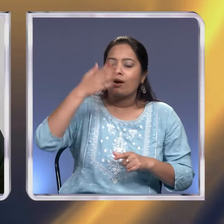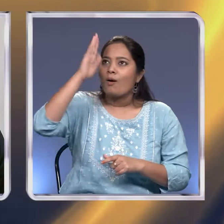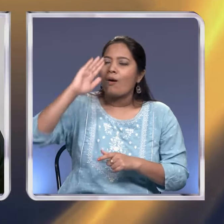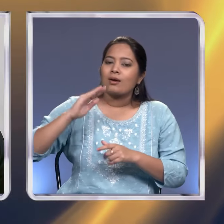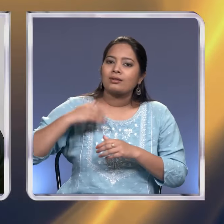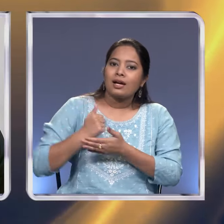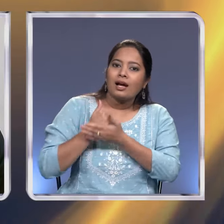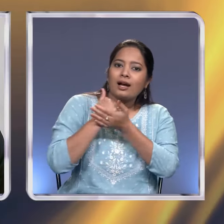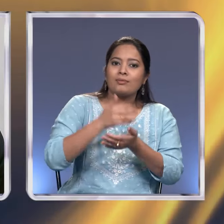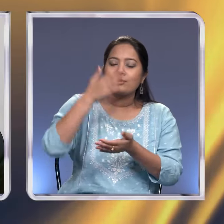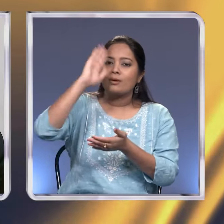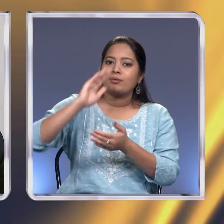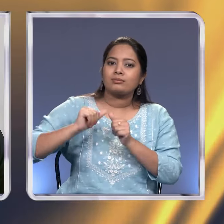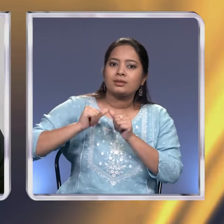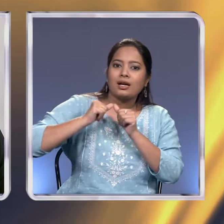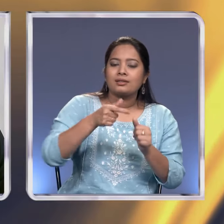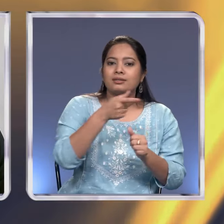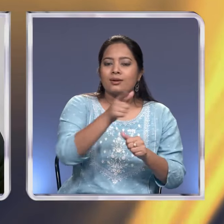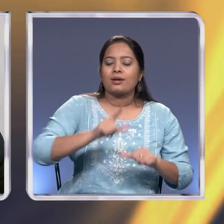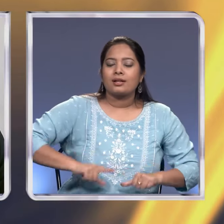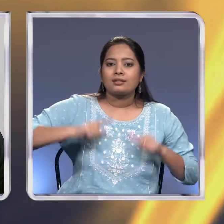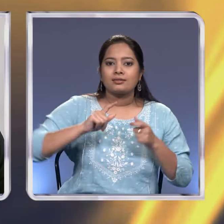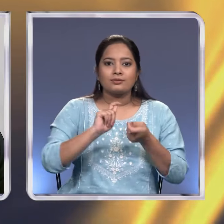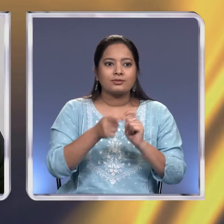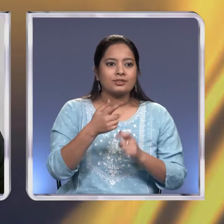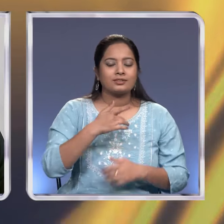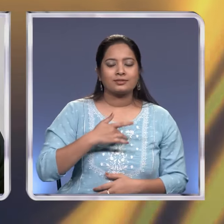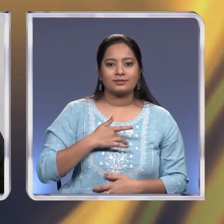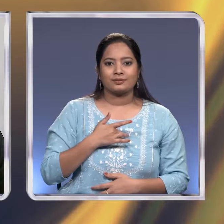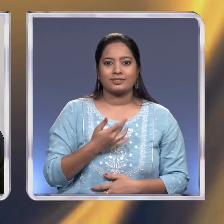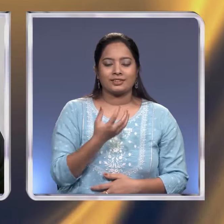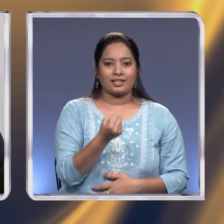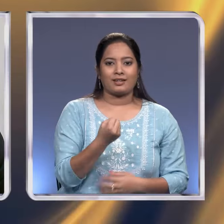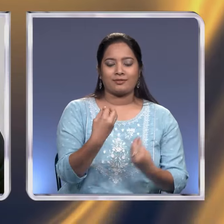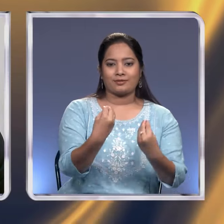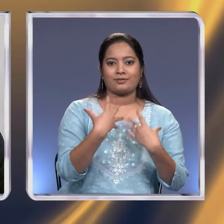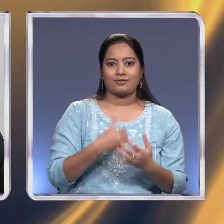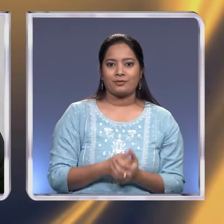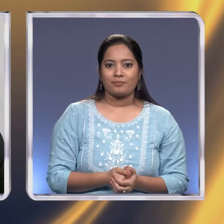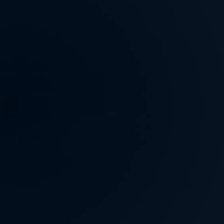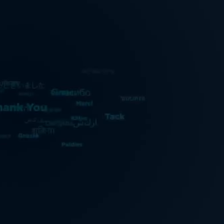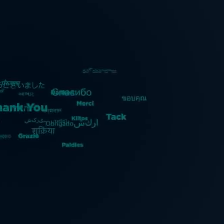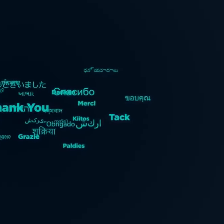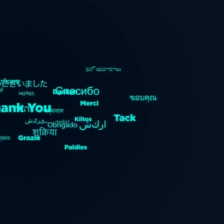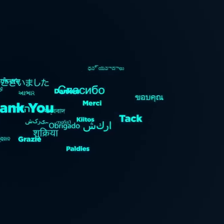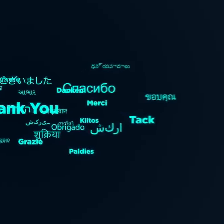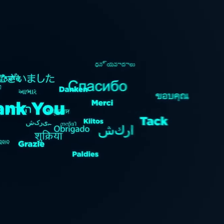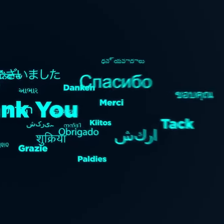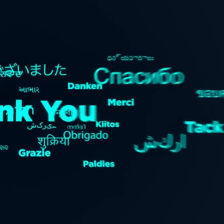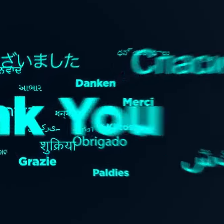जवाब दिया और कैसे उनके हालात बदल गए। तो दोस्तों, अब समय है शुक्रिया शुक्रवार का।